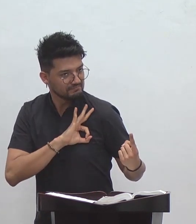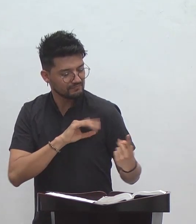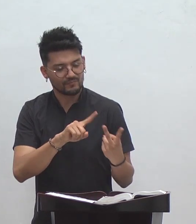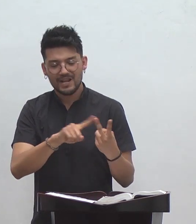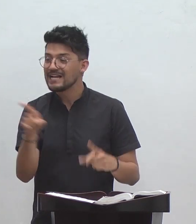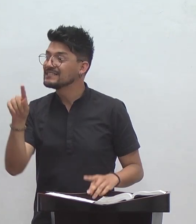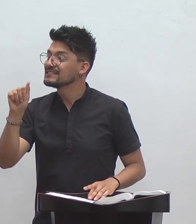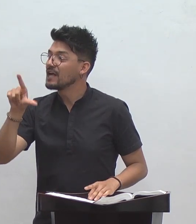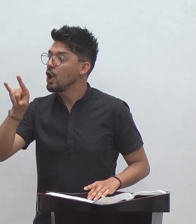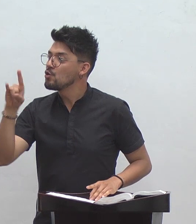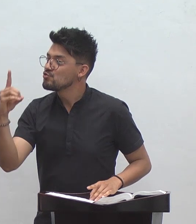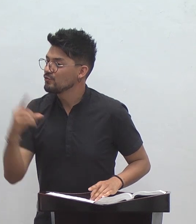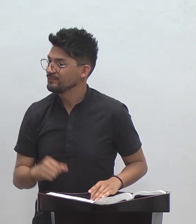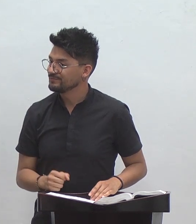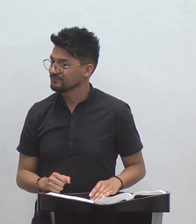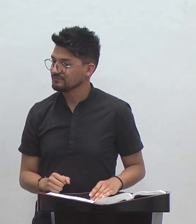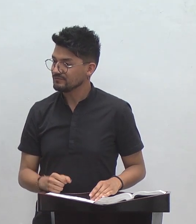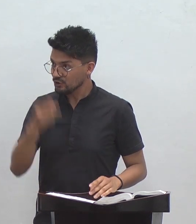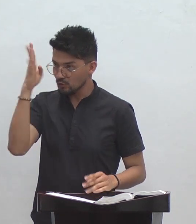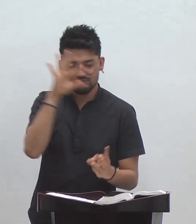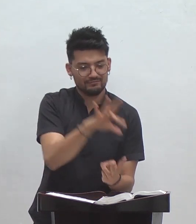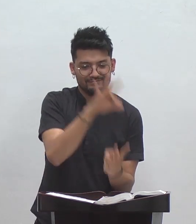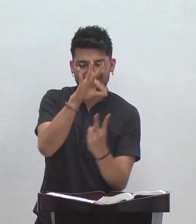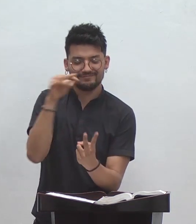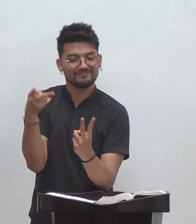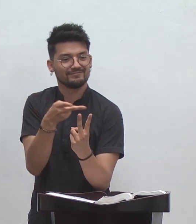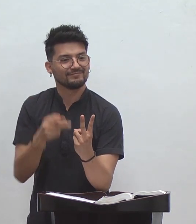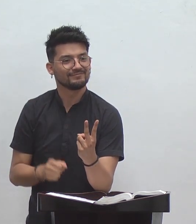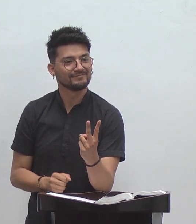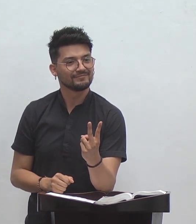Nuevo Testamento, Dios hace un llamado también a Saulo y a Bernabé.